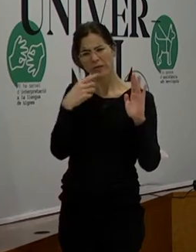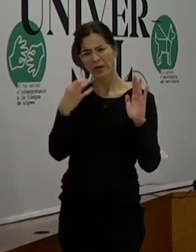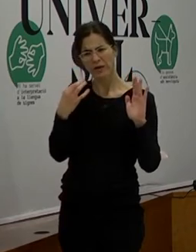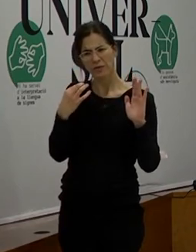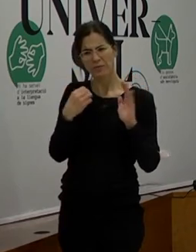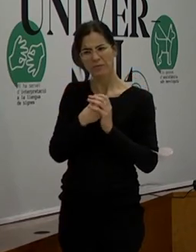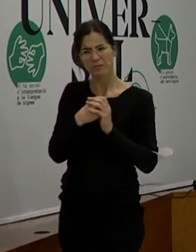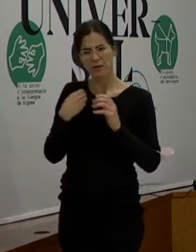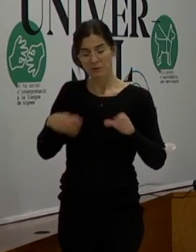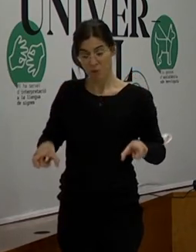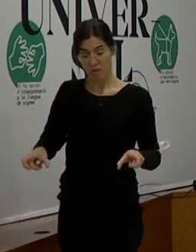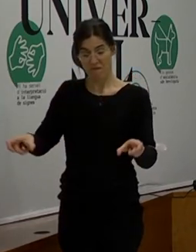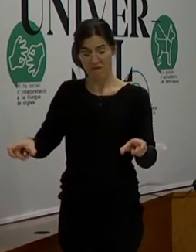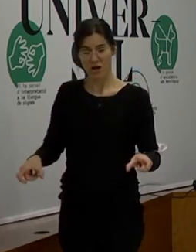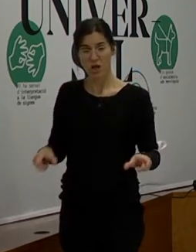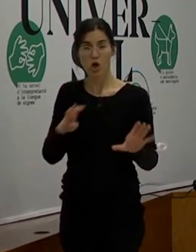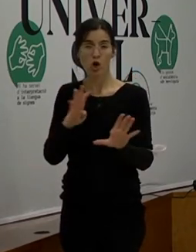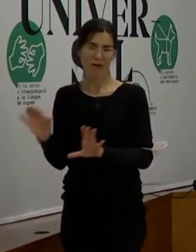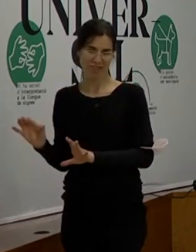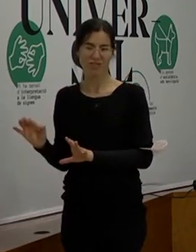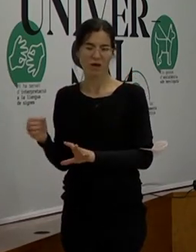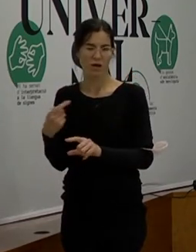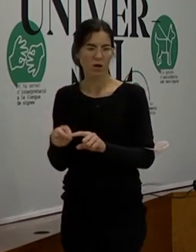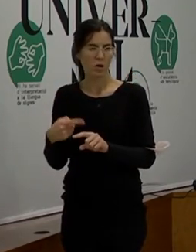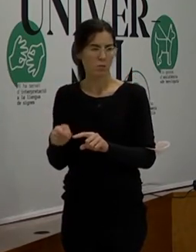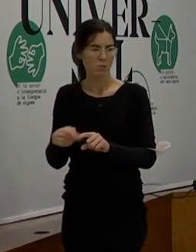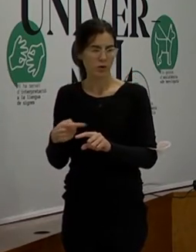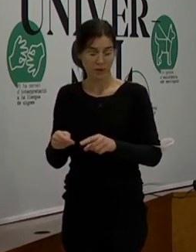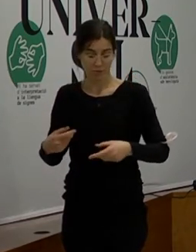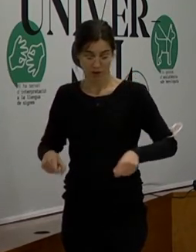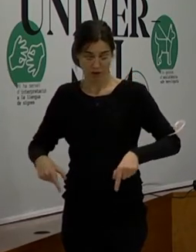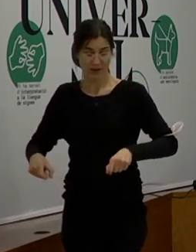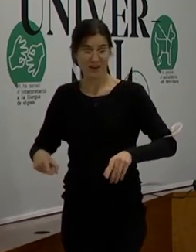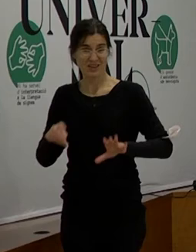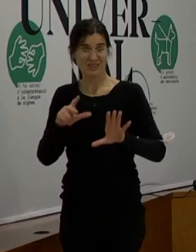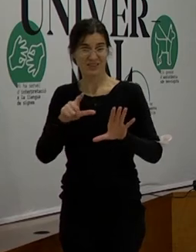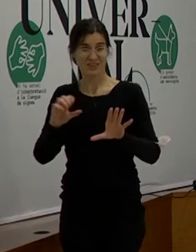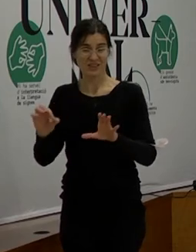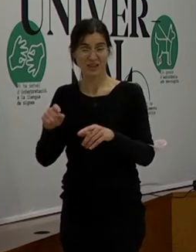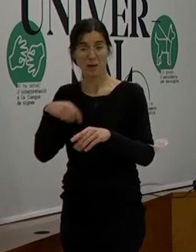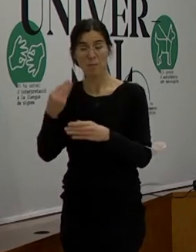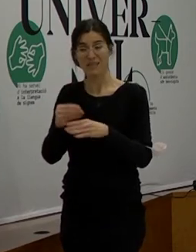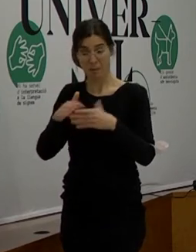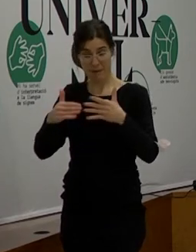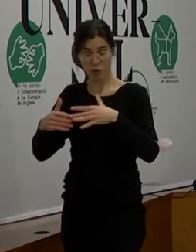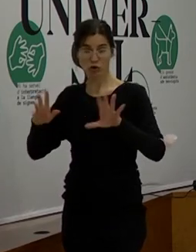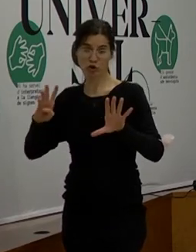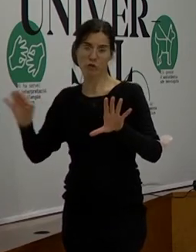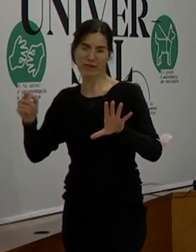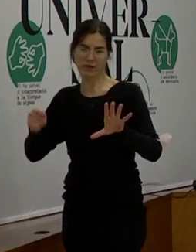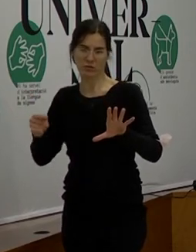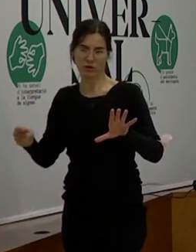Voreres de 90. Per què? Perquè la cadira va 70, més les mans, 90. Quin problema té